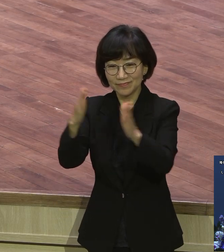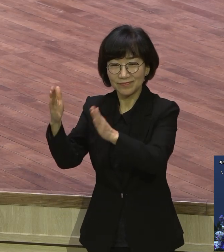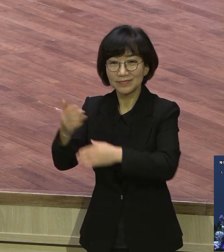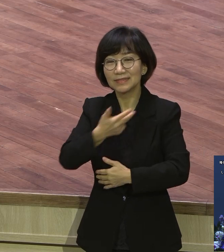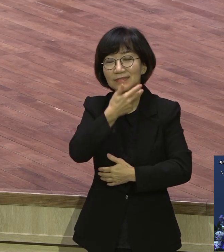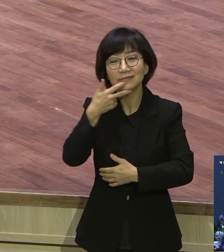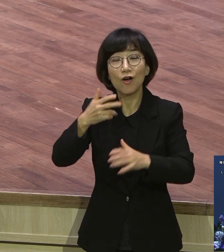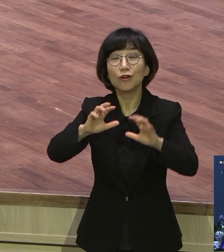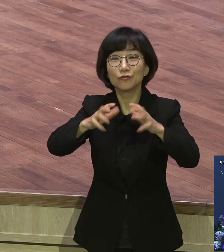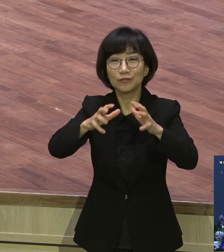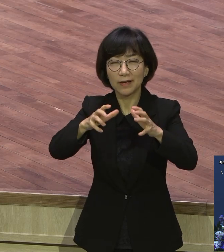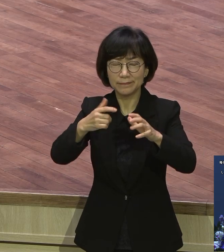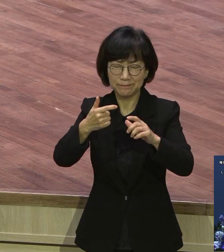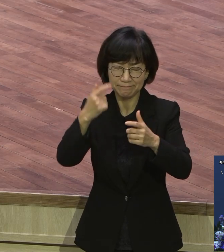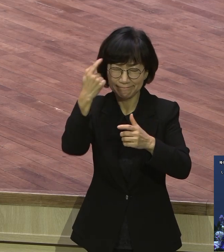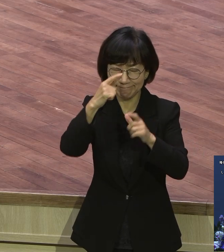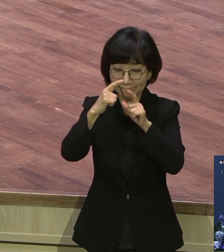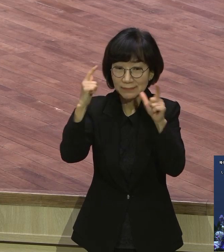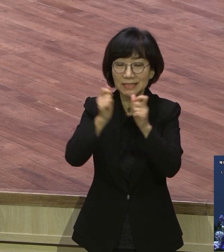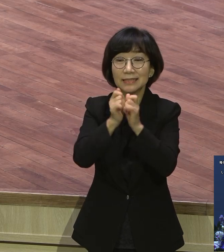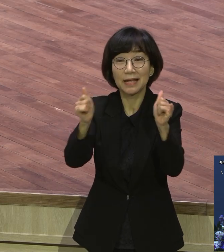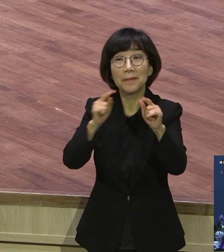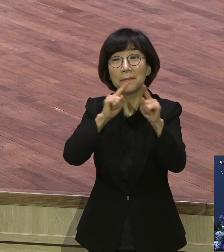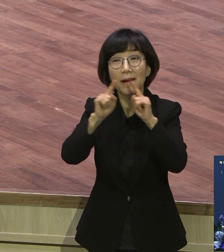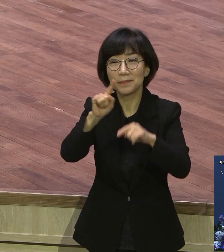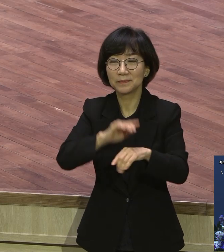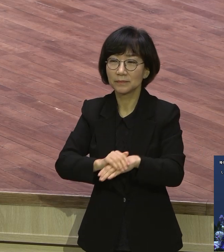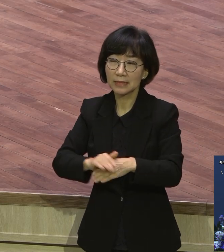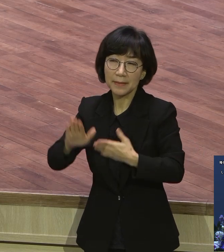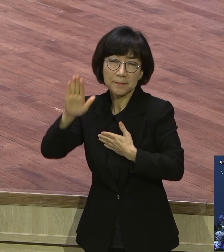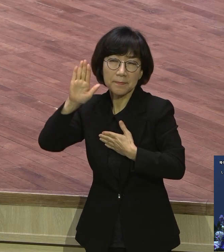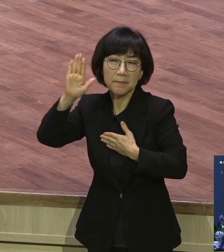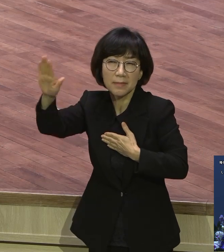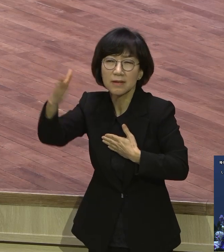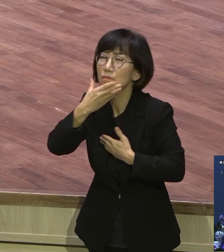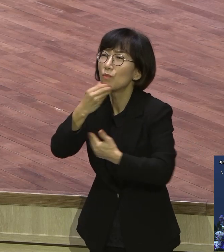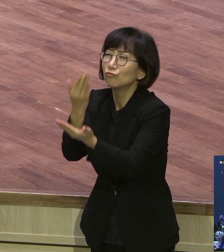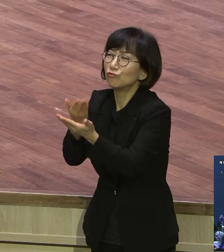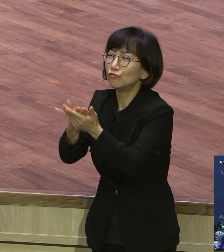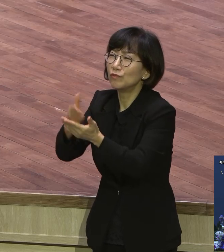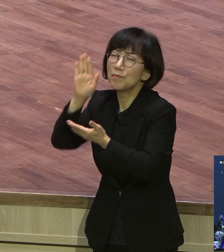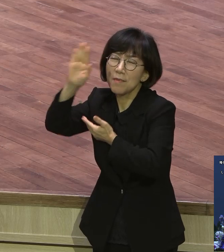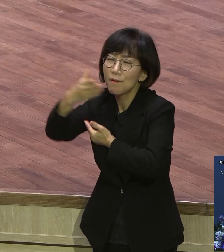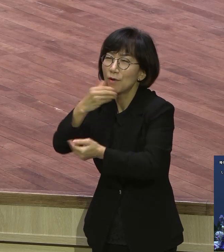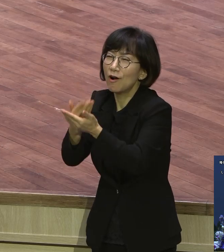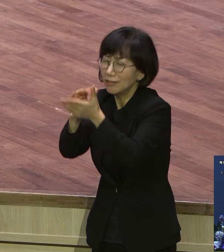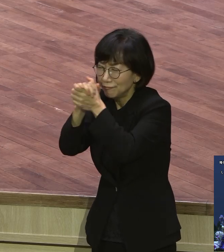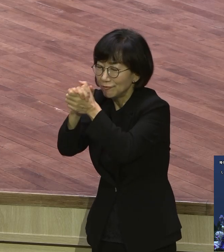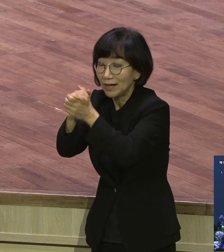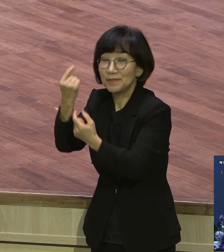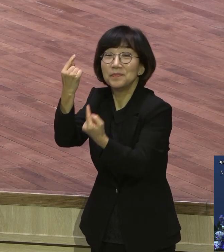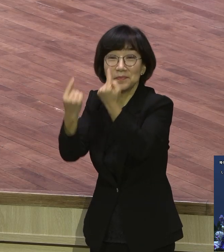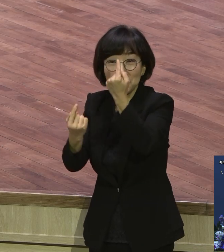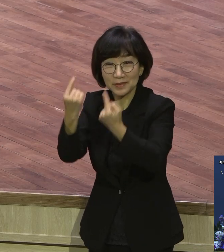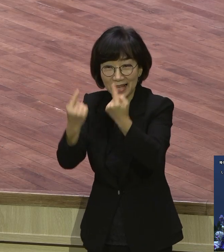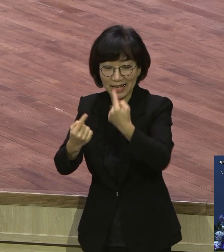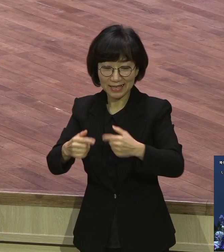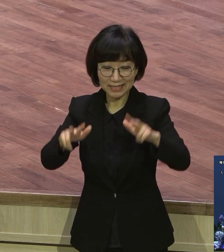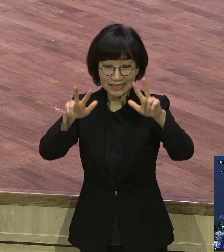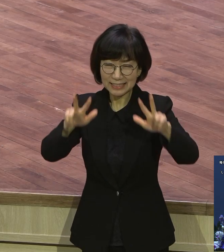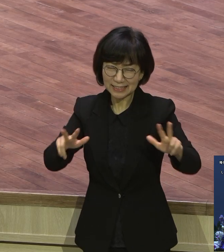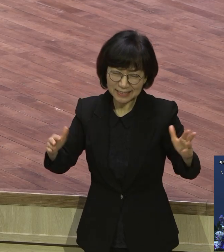템플이란 분은 이렇게 말했어요 미래의 축복을 위해 기도하는 것보다 지금까지의 은혜에